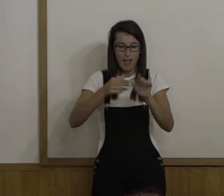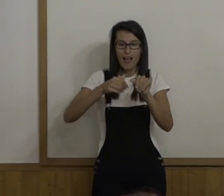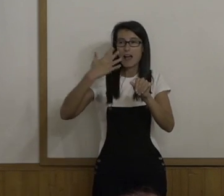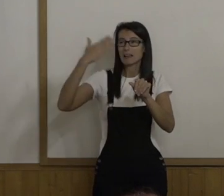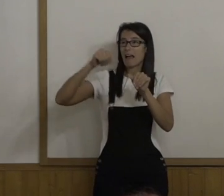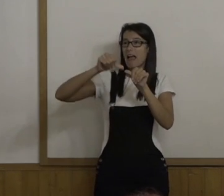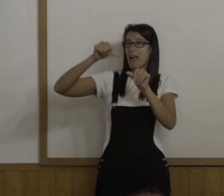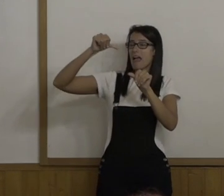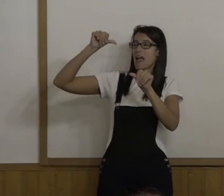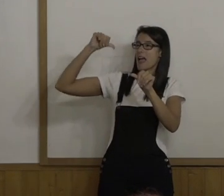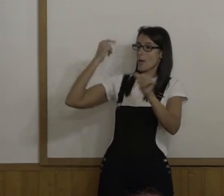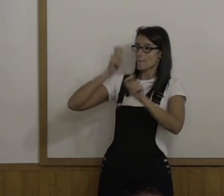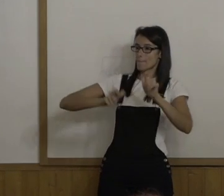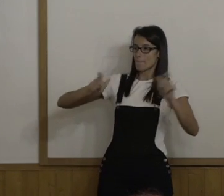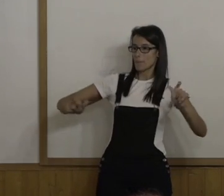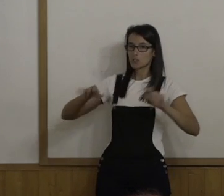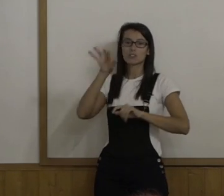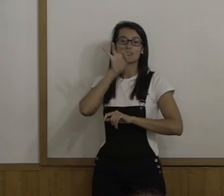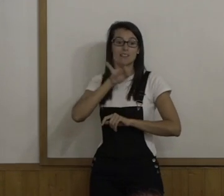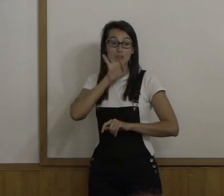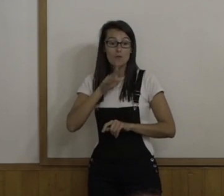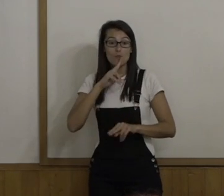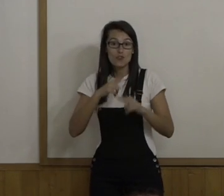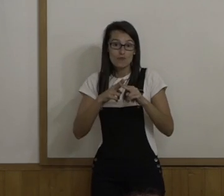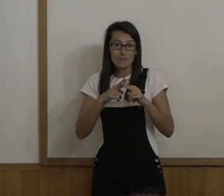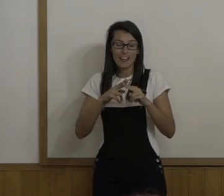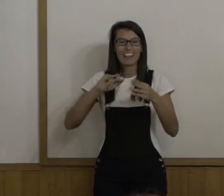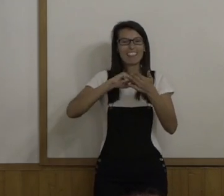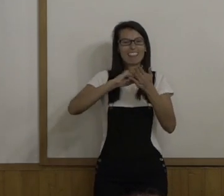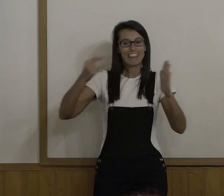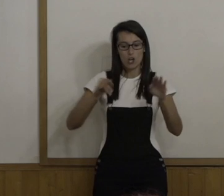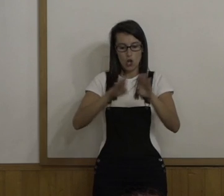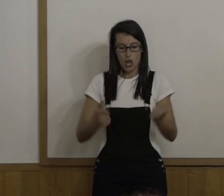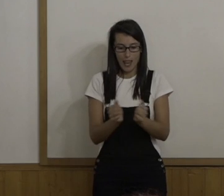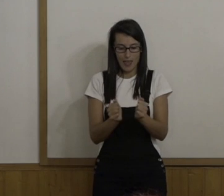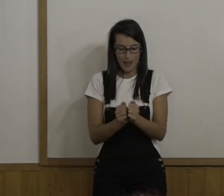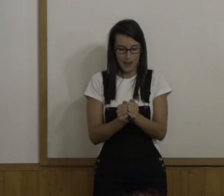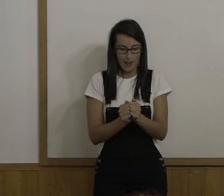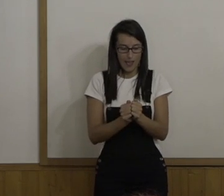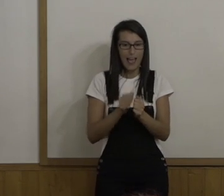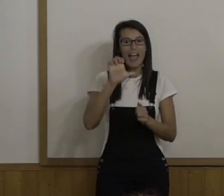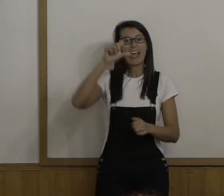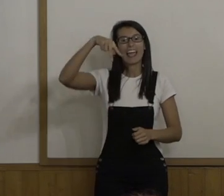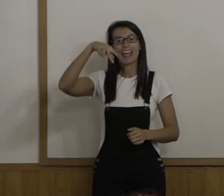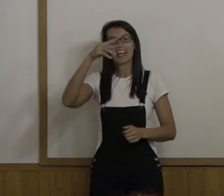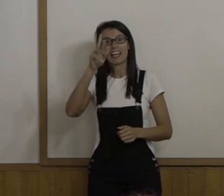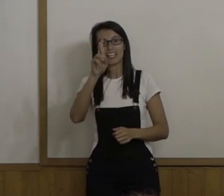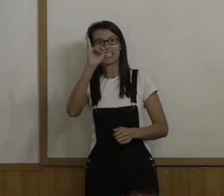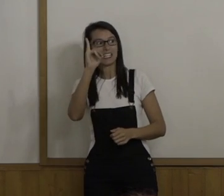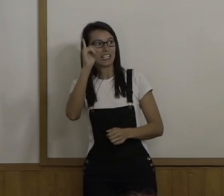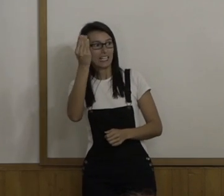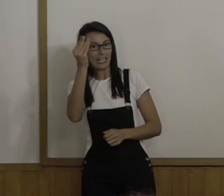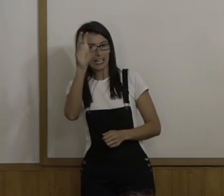gallegos, de ahí viene el supernombre de Tecnolareiras, que es lo que nos explicaba antes Enrique. Además, yo soy afortunado,